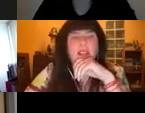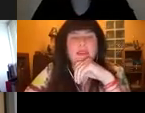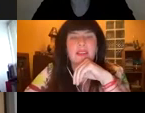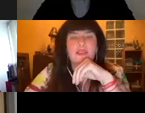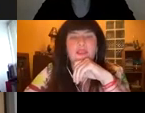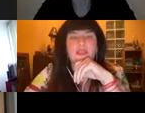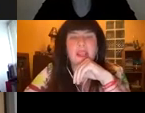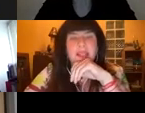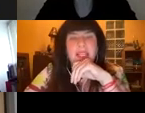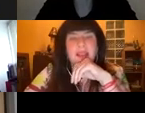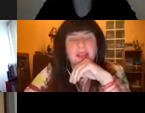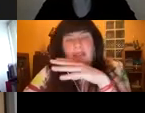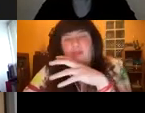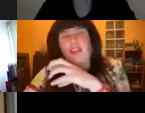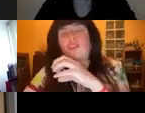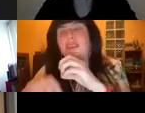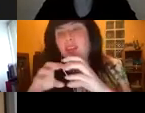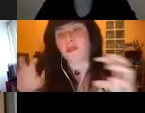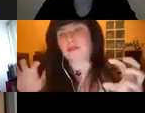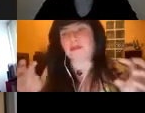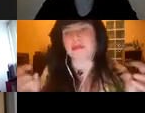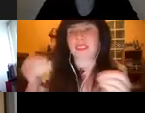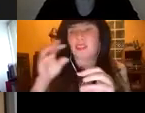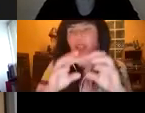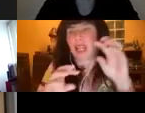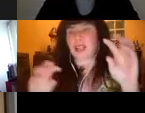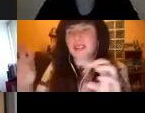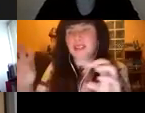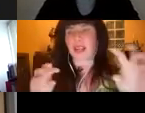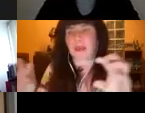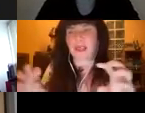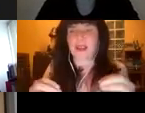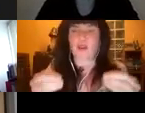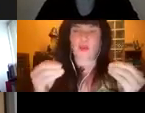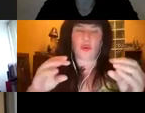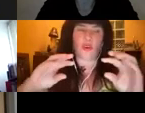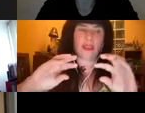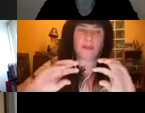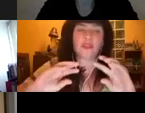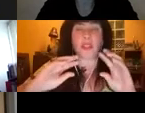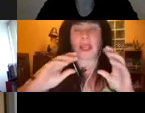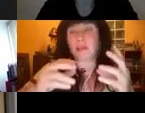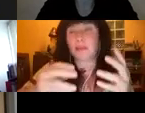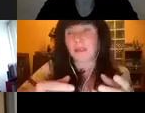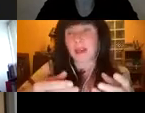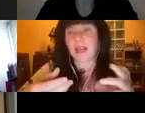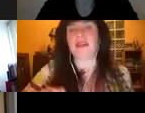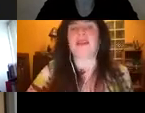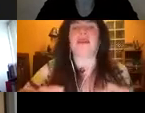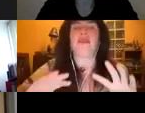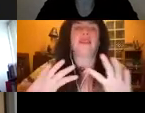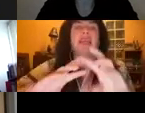trabajamos la distinción gramatical, o sea, el continuum, ¿cierto? De la léxico-gramática como dimensión